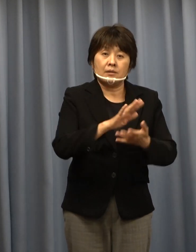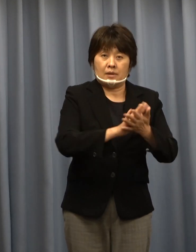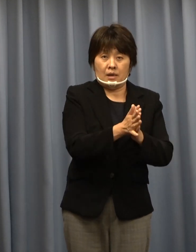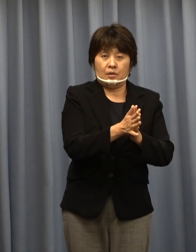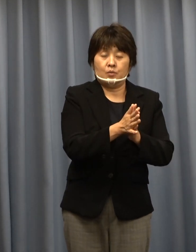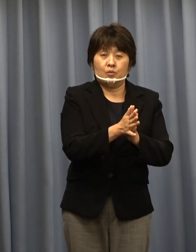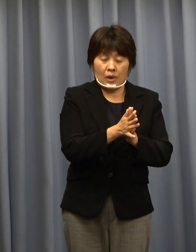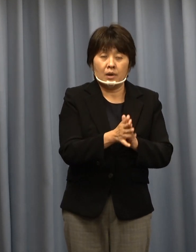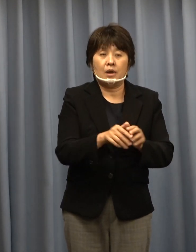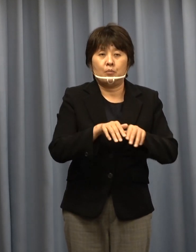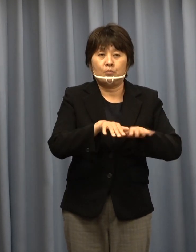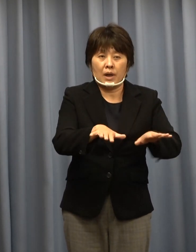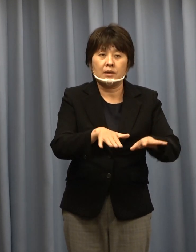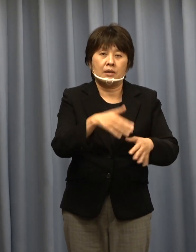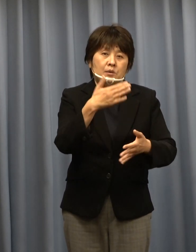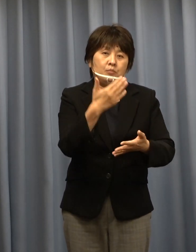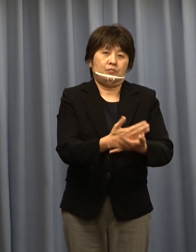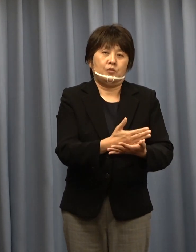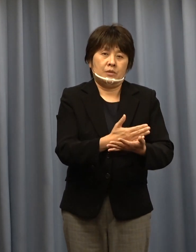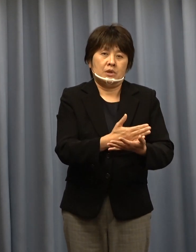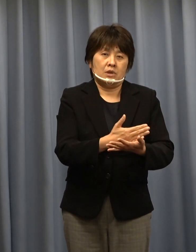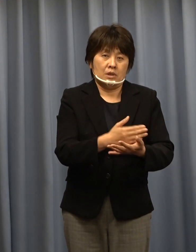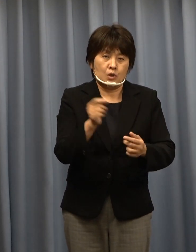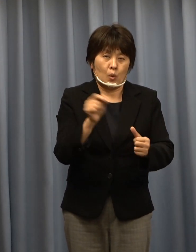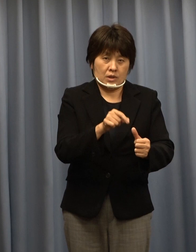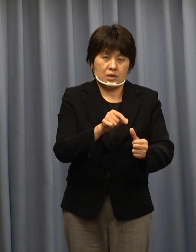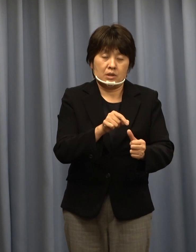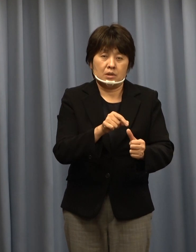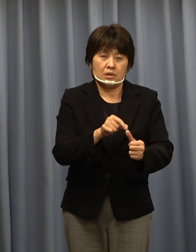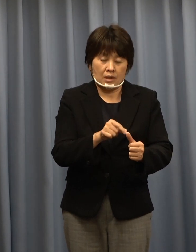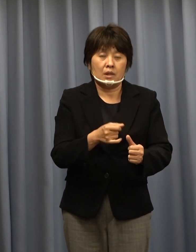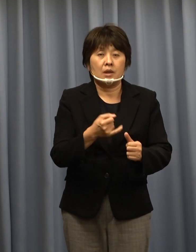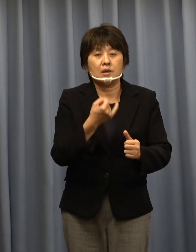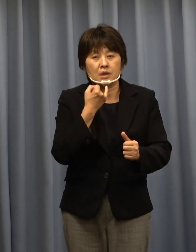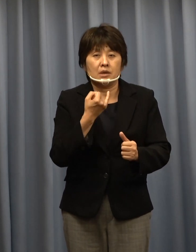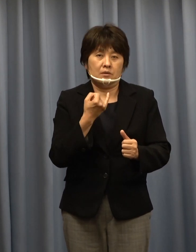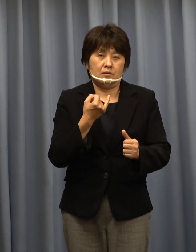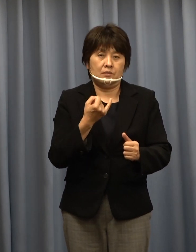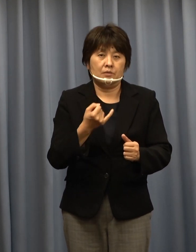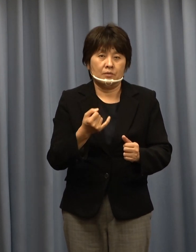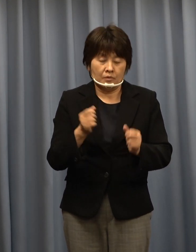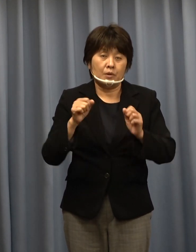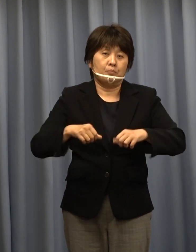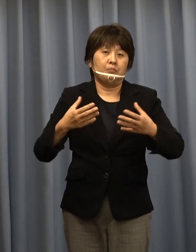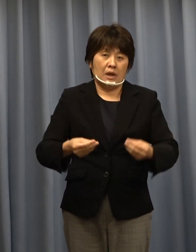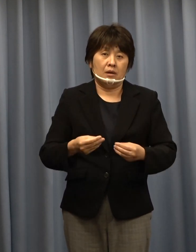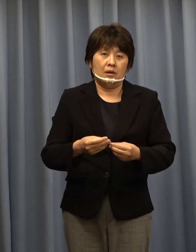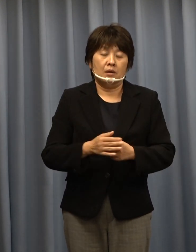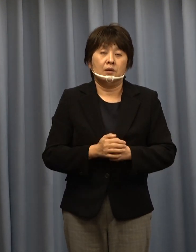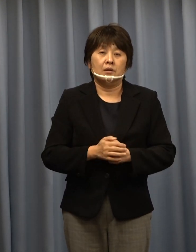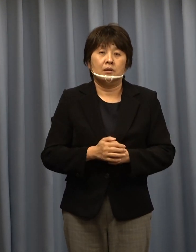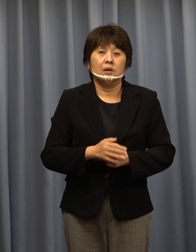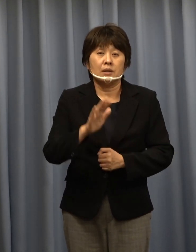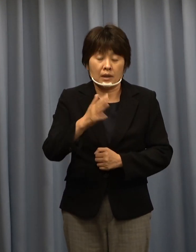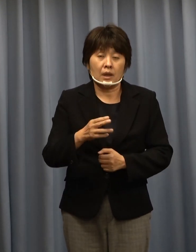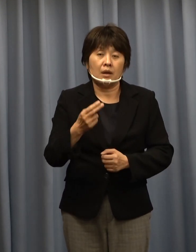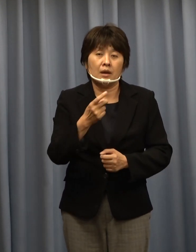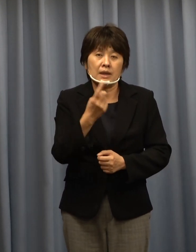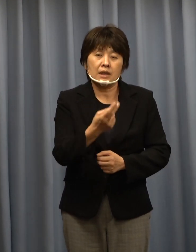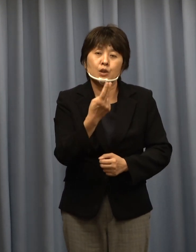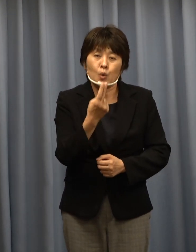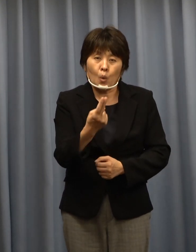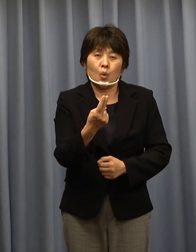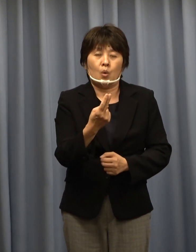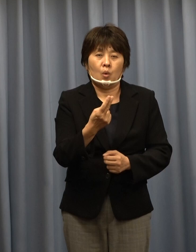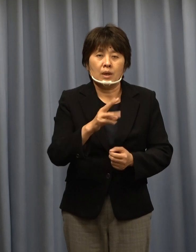でいいのであるという、意見で一致をしたところで、ございます。ただし1都3県で